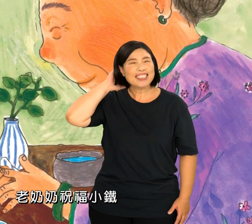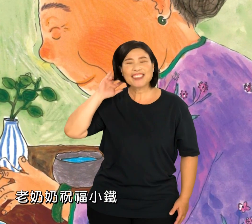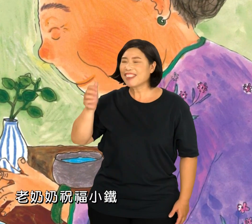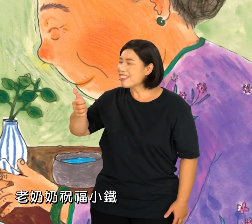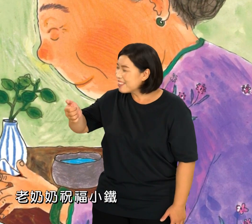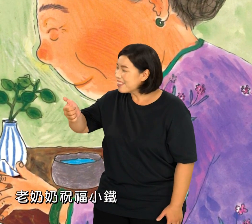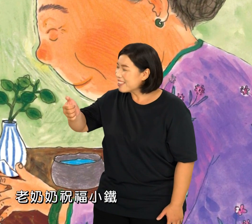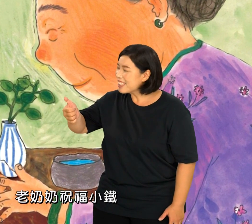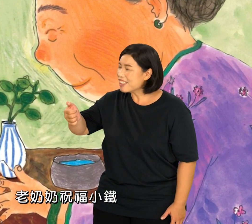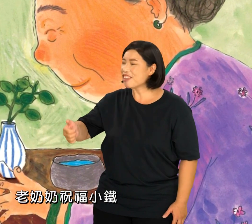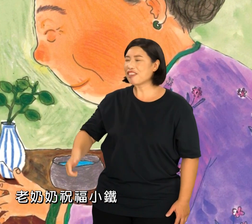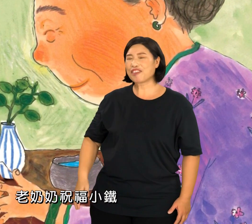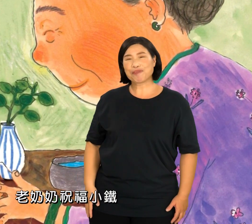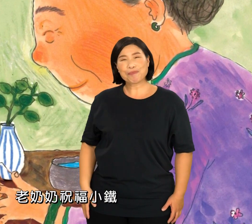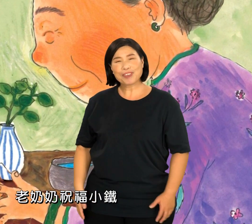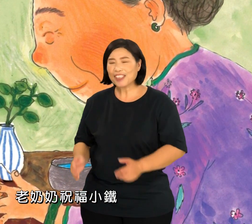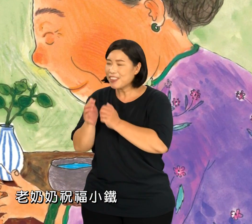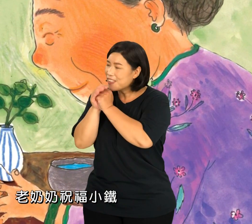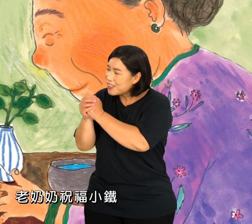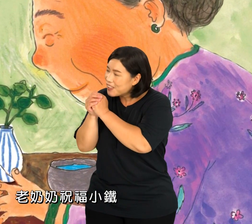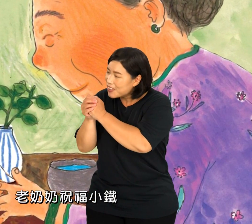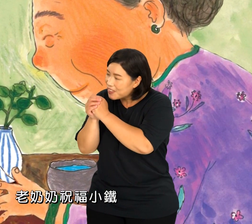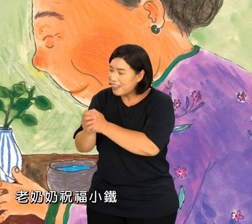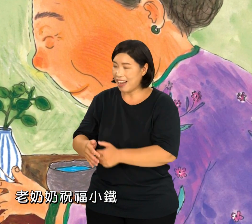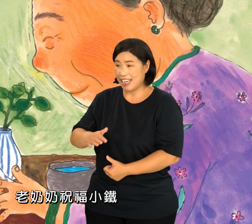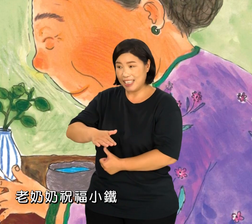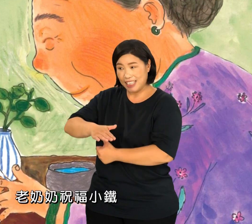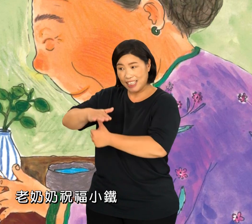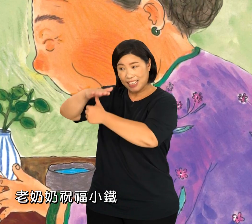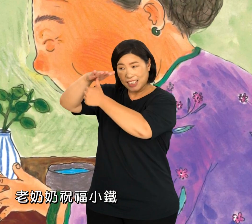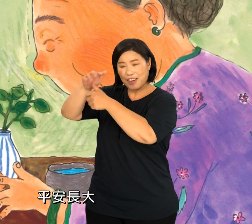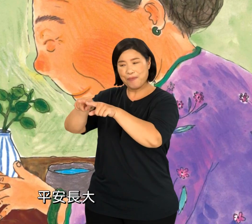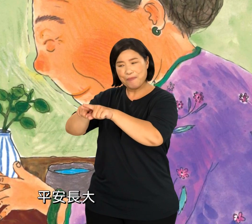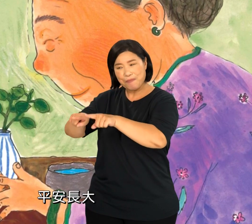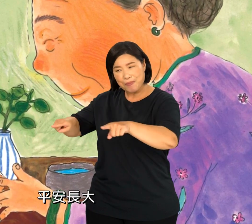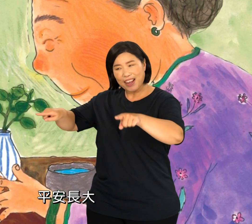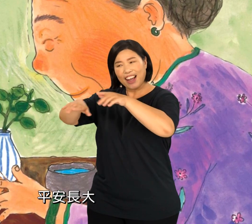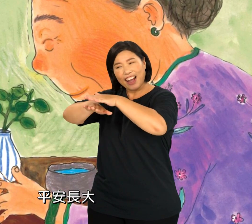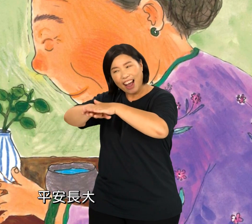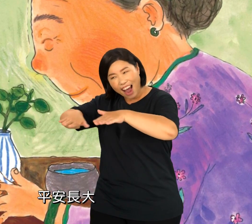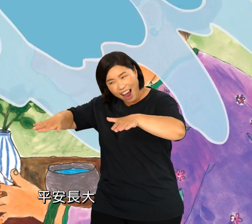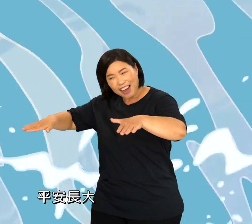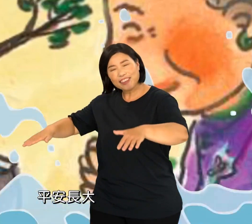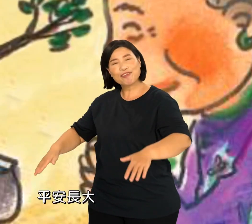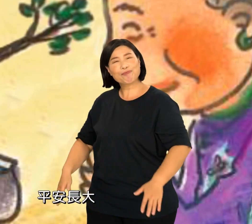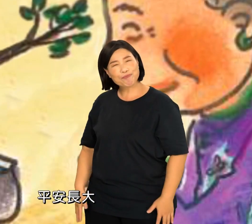老奶奶祝福小铁平安长大。